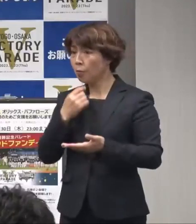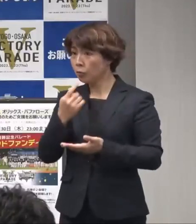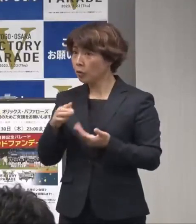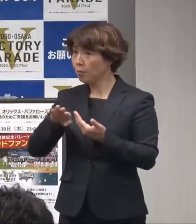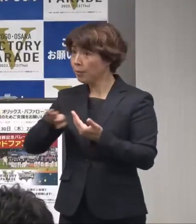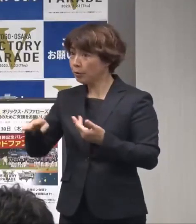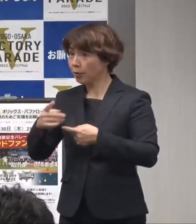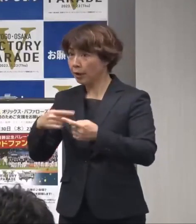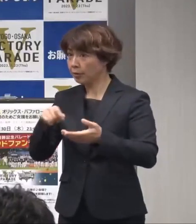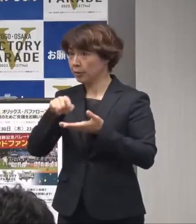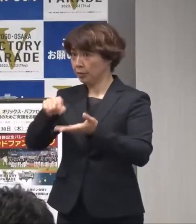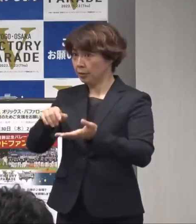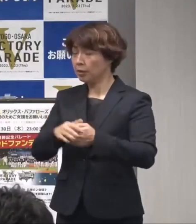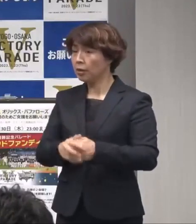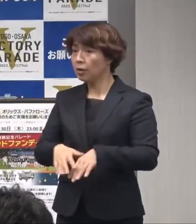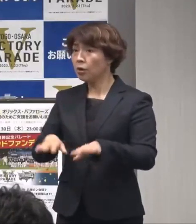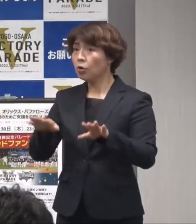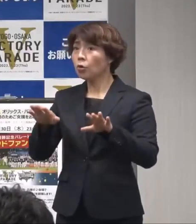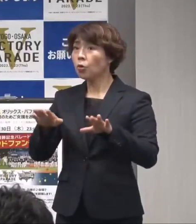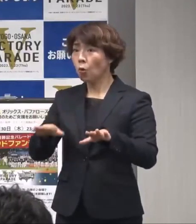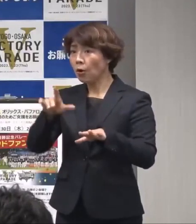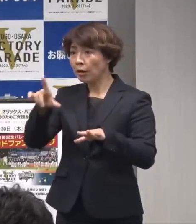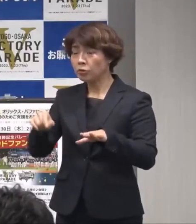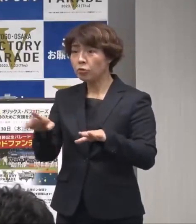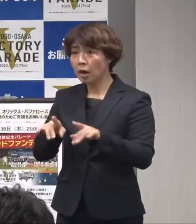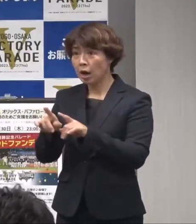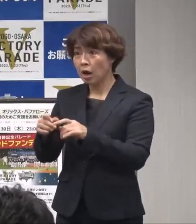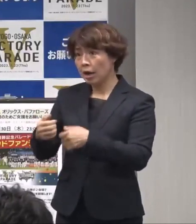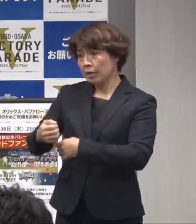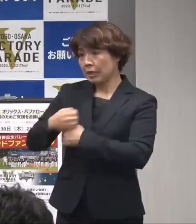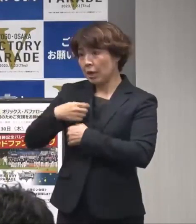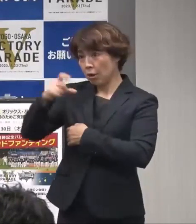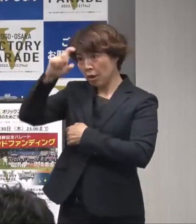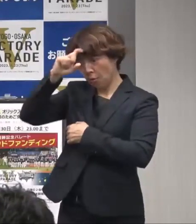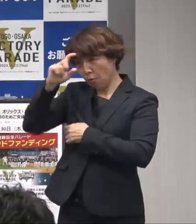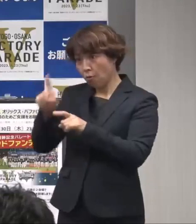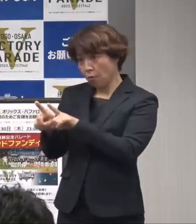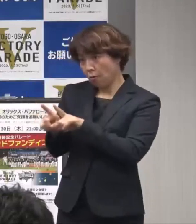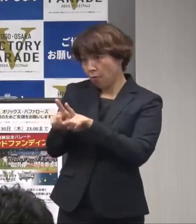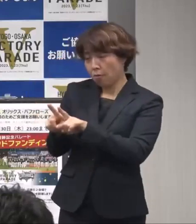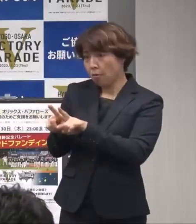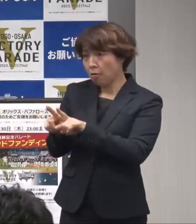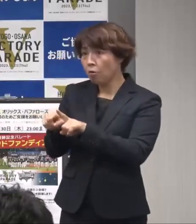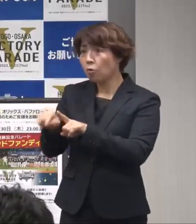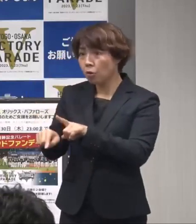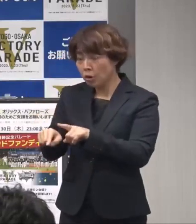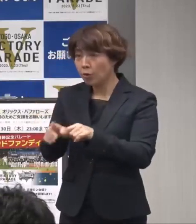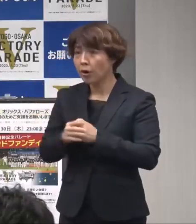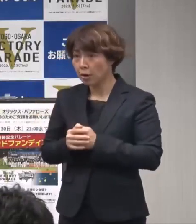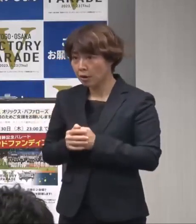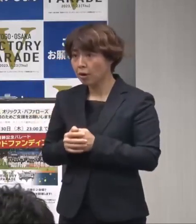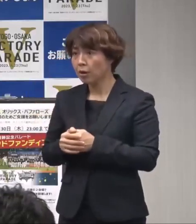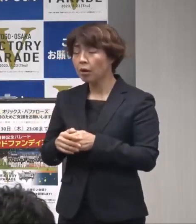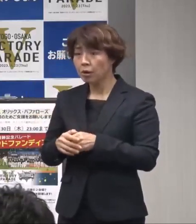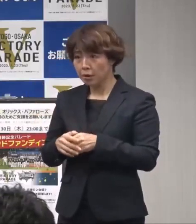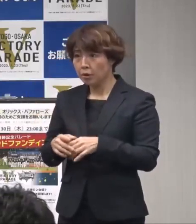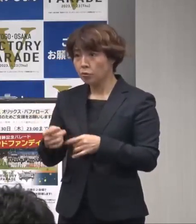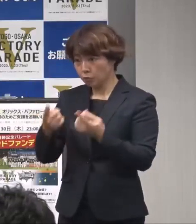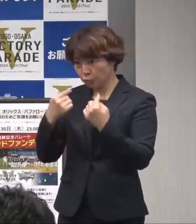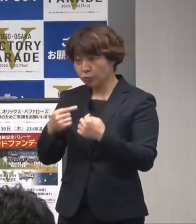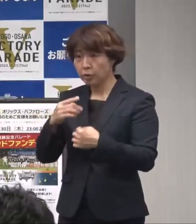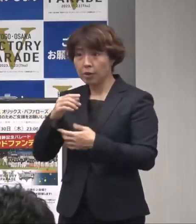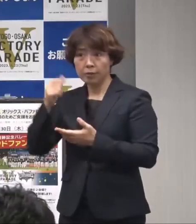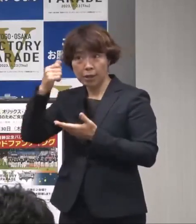今州から警護がついておられますけれども、これは知事側から要請されたんですか、それとも府警側から提案があったんでしょうか。